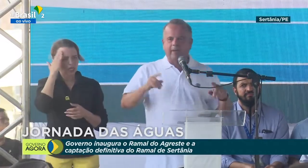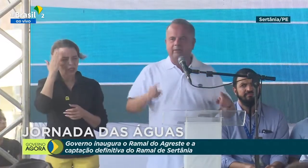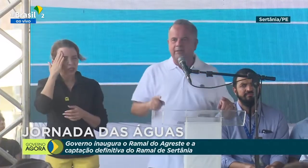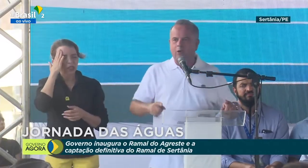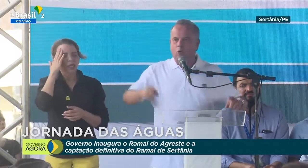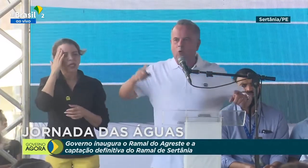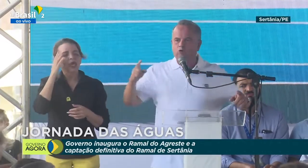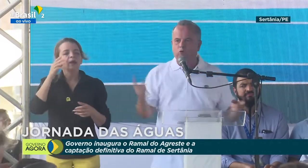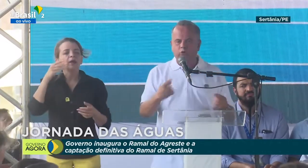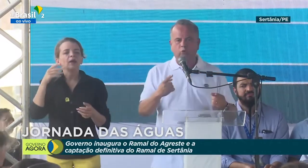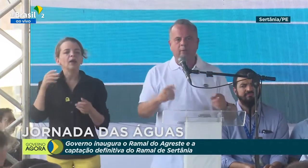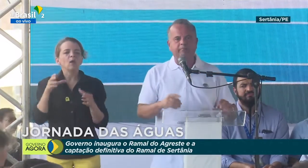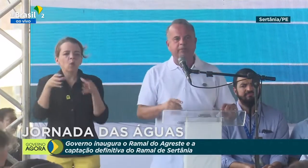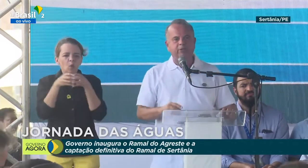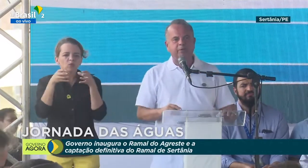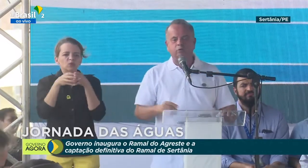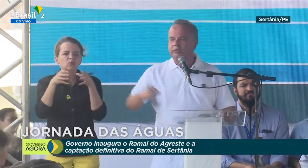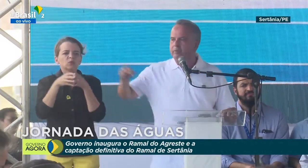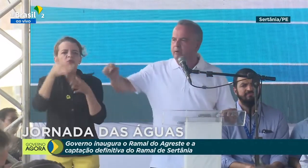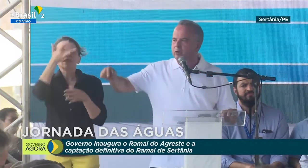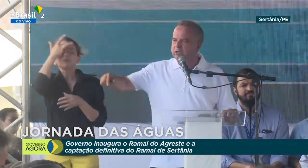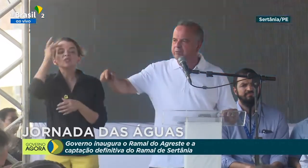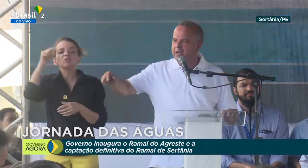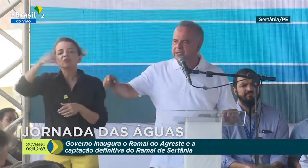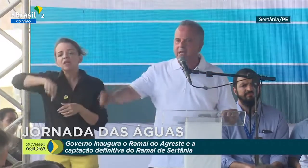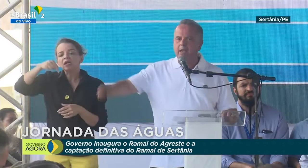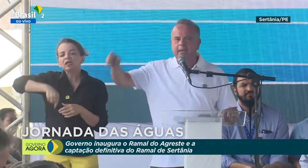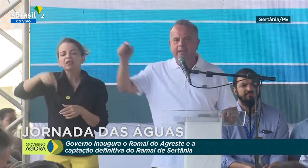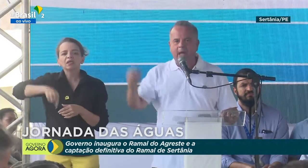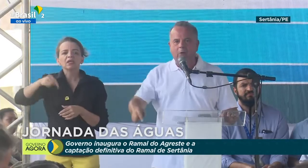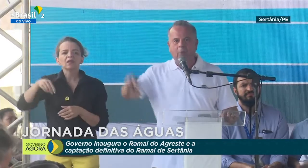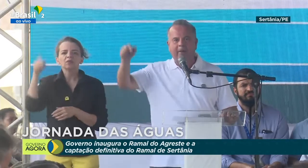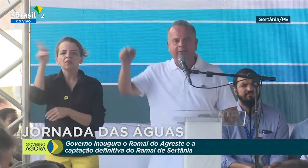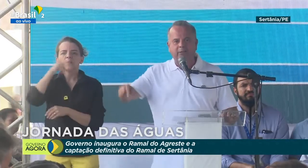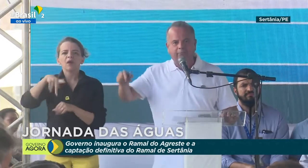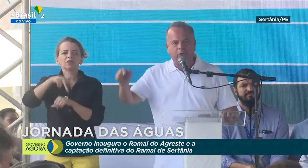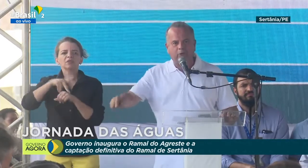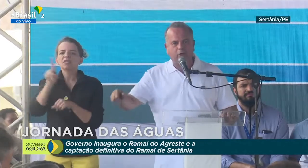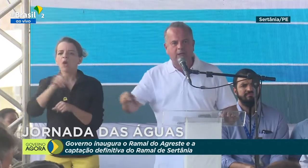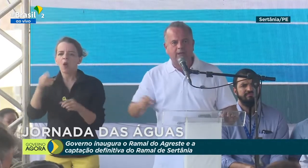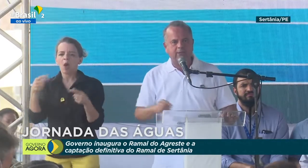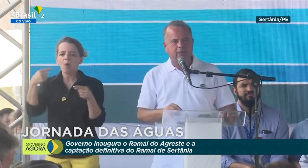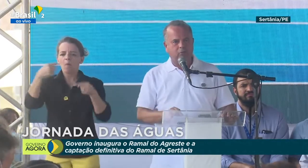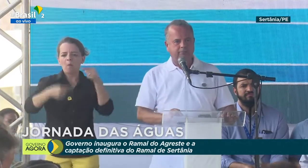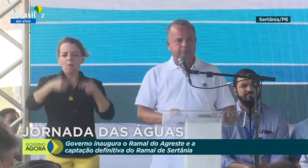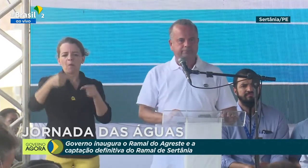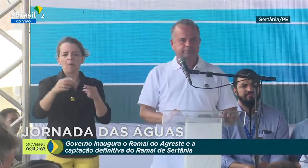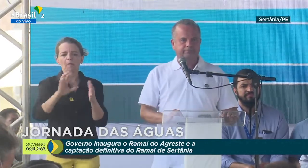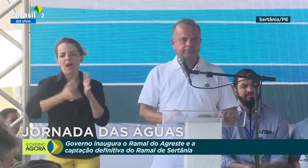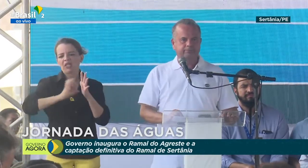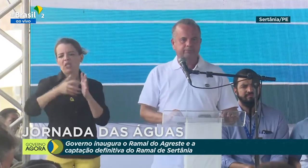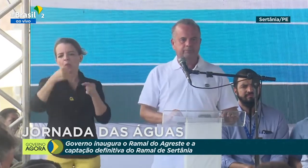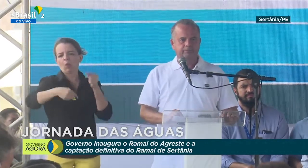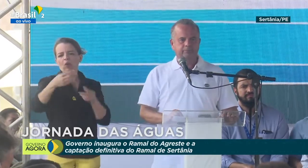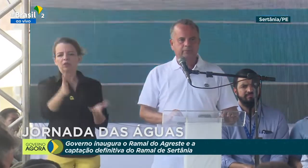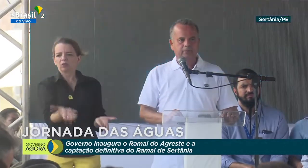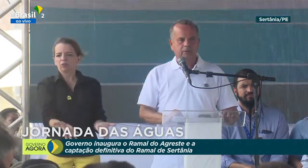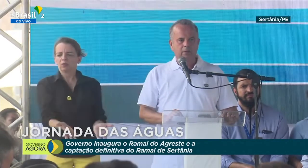brasileiro pertence ao conjunto das pessoas que moram nesse país e não a um partido político de ocasião.